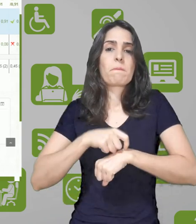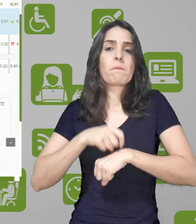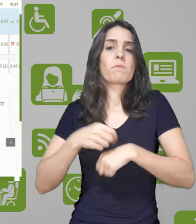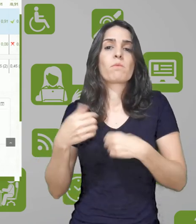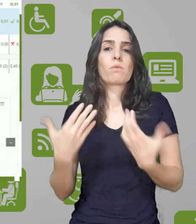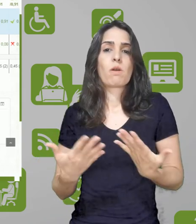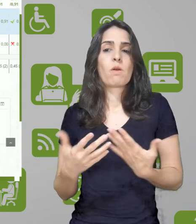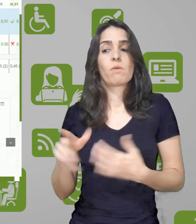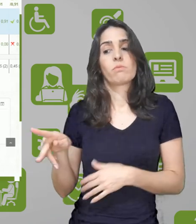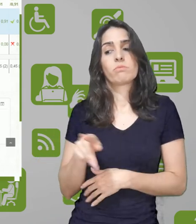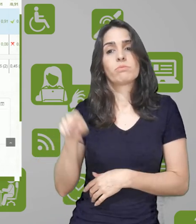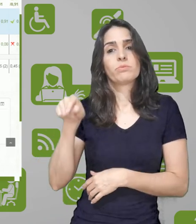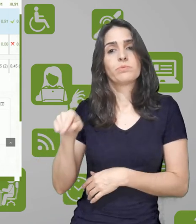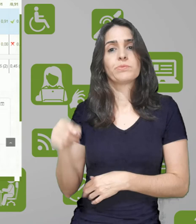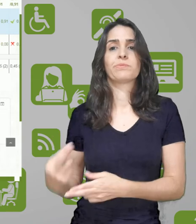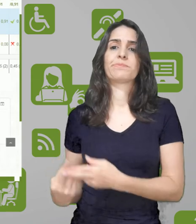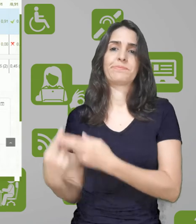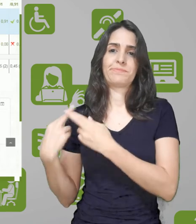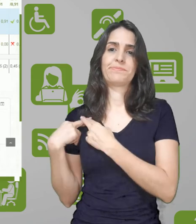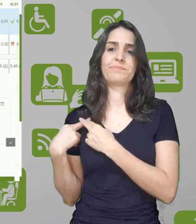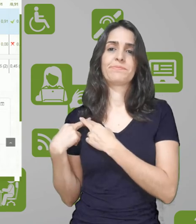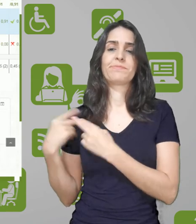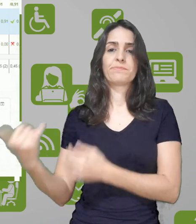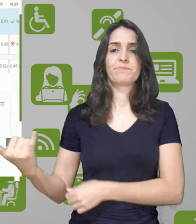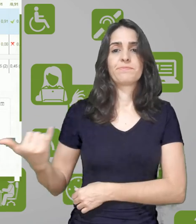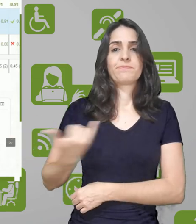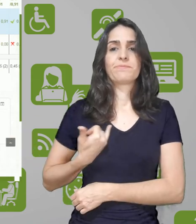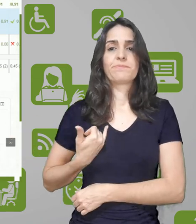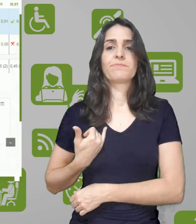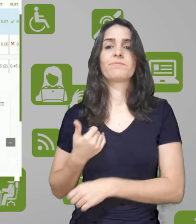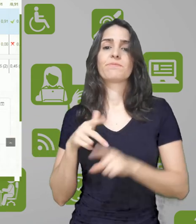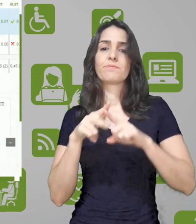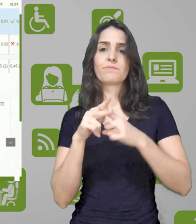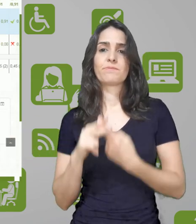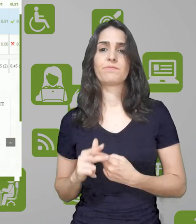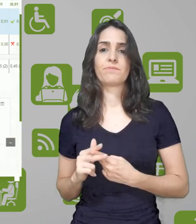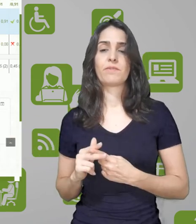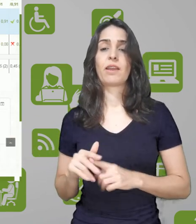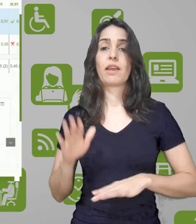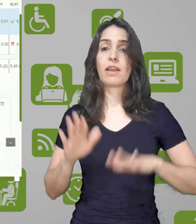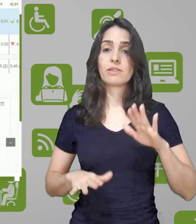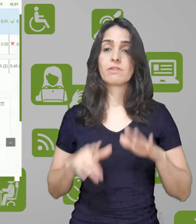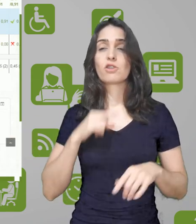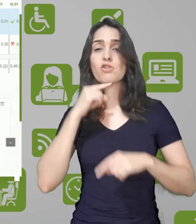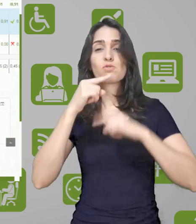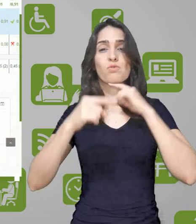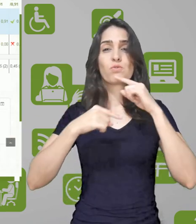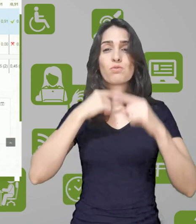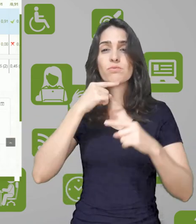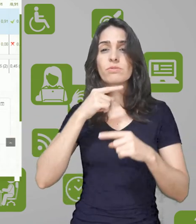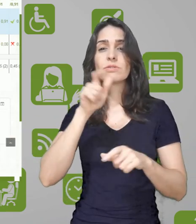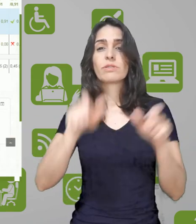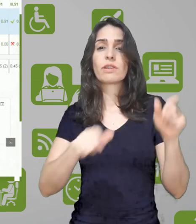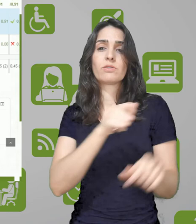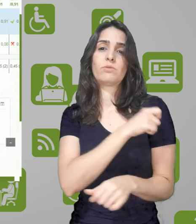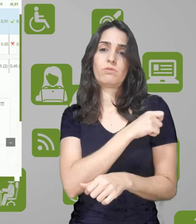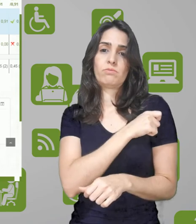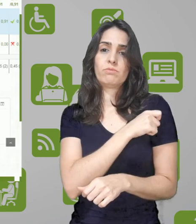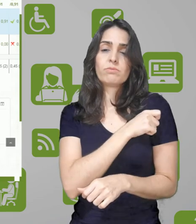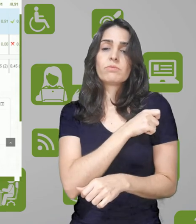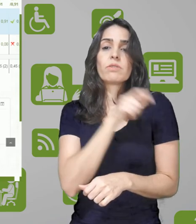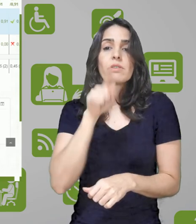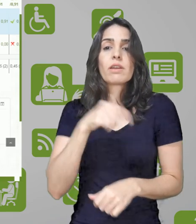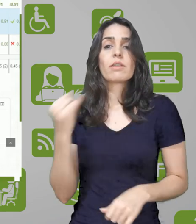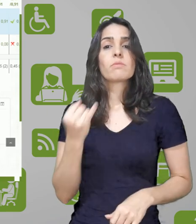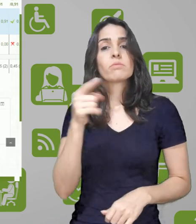vai aparecer é o professor que vai te dizer o que foi configurado isso costuma gerar bastante dúvida tá nos alunos então é